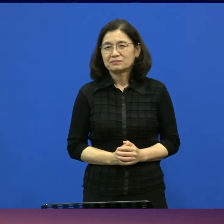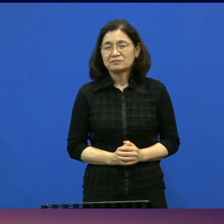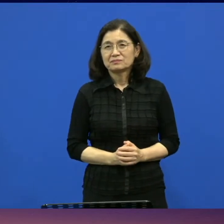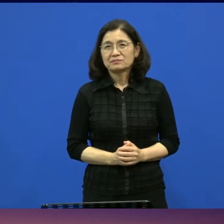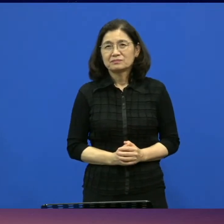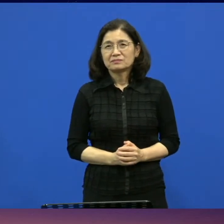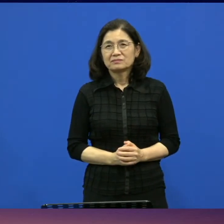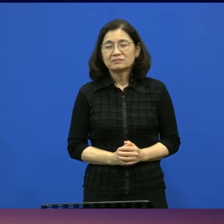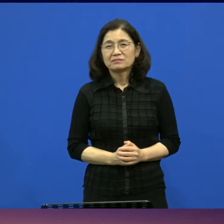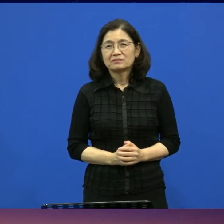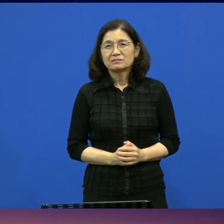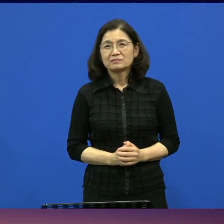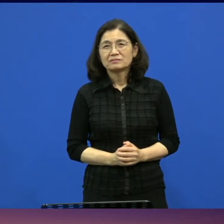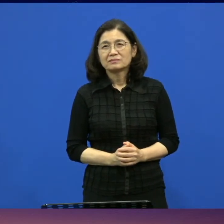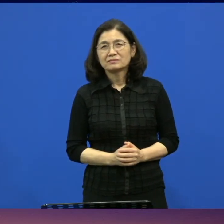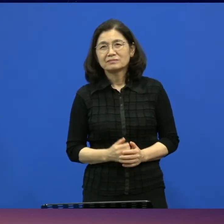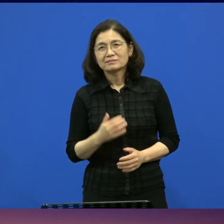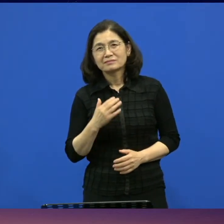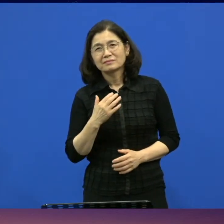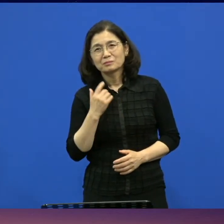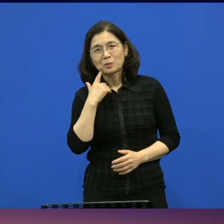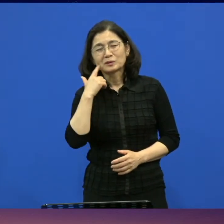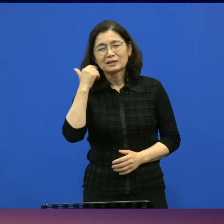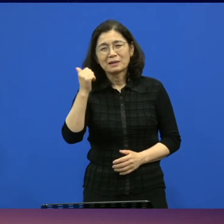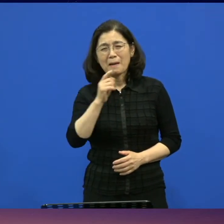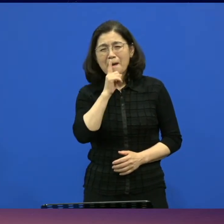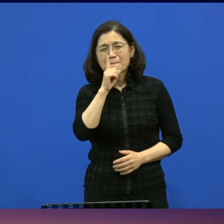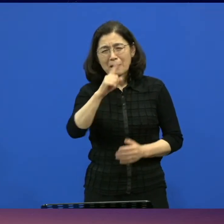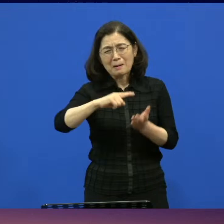내가 말에 표현력이 없어요.